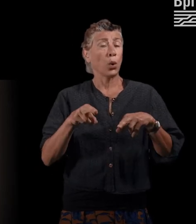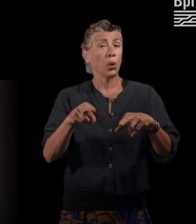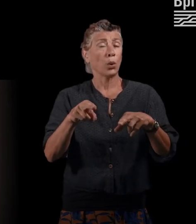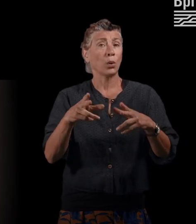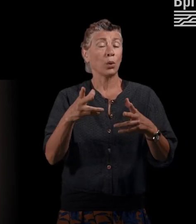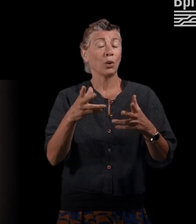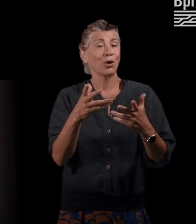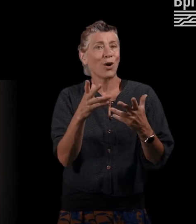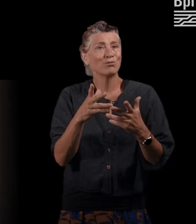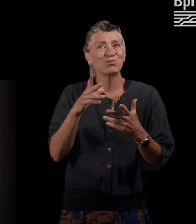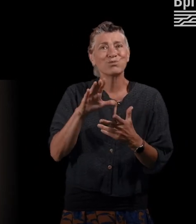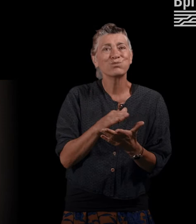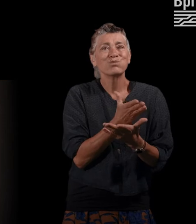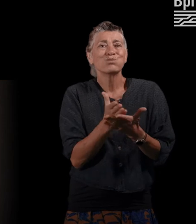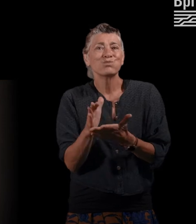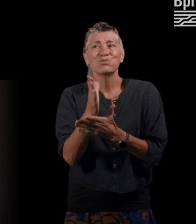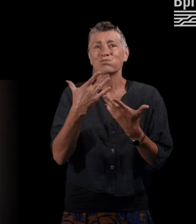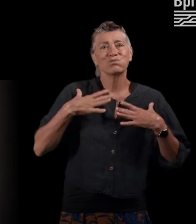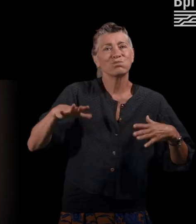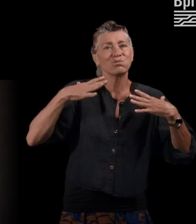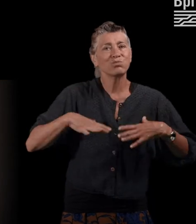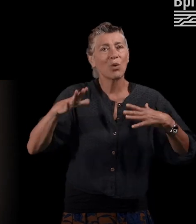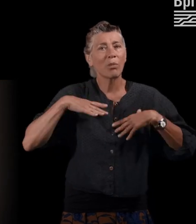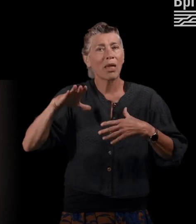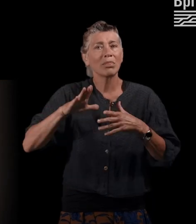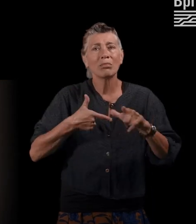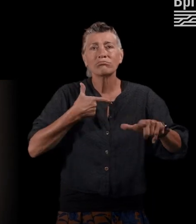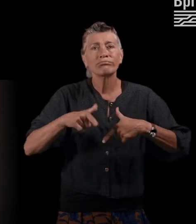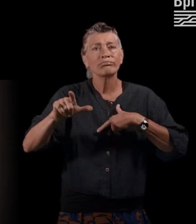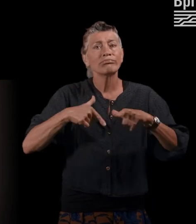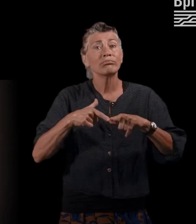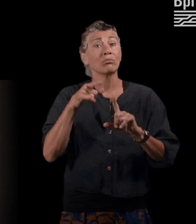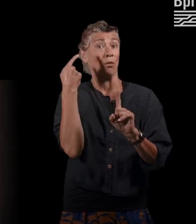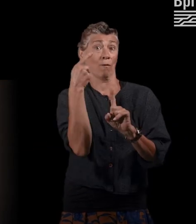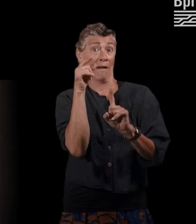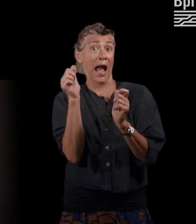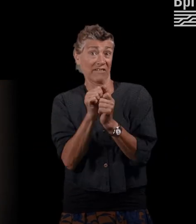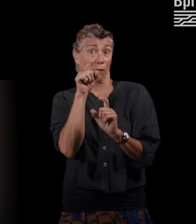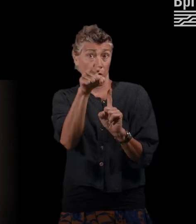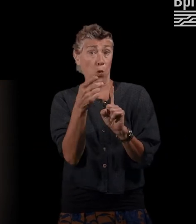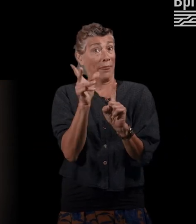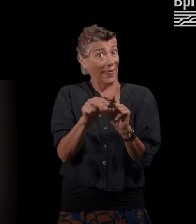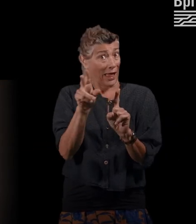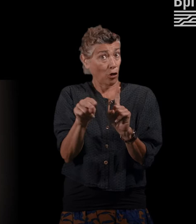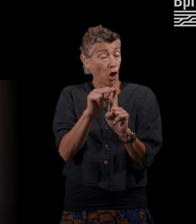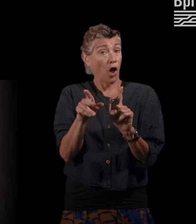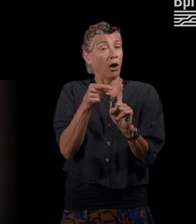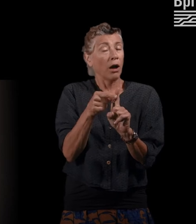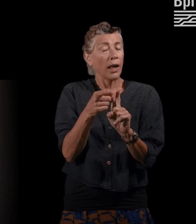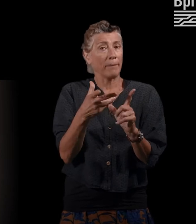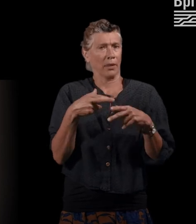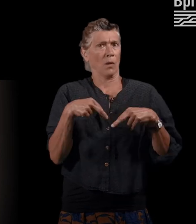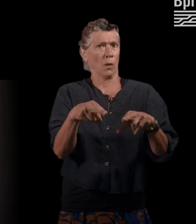on la parcourt avec, alors je dis avec vous, mais le narrateur, on verra où vous êtes dans cette histoire, mais en tout cas, on la parcourt avec le